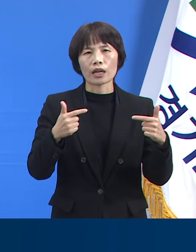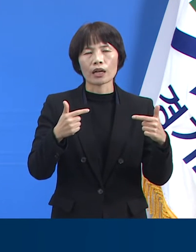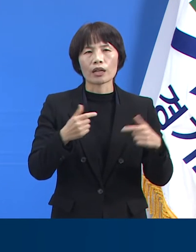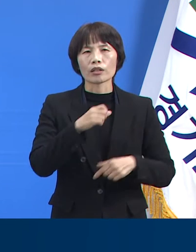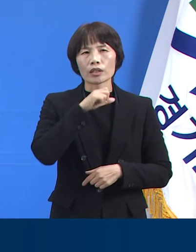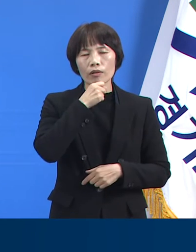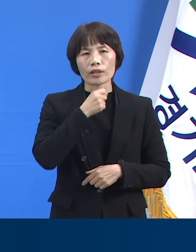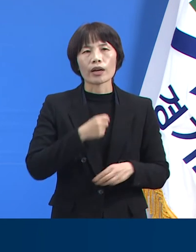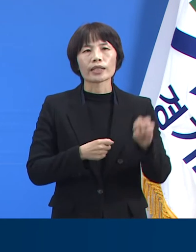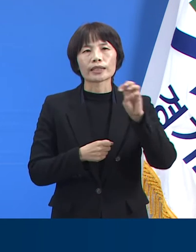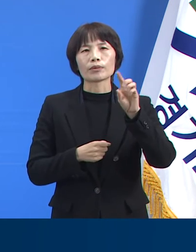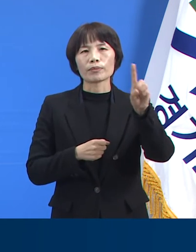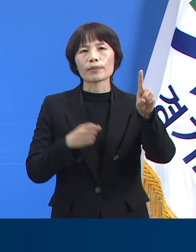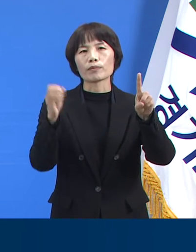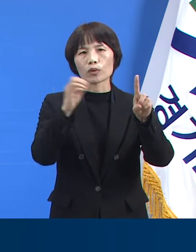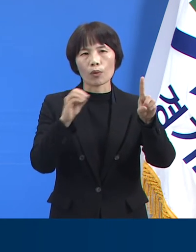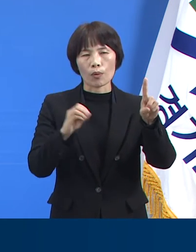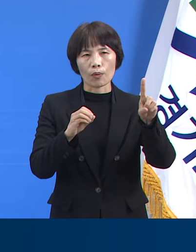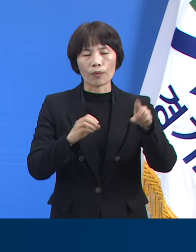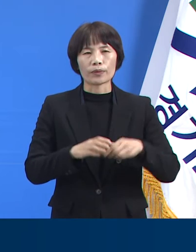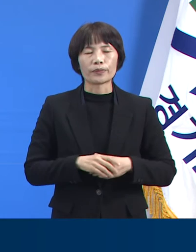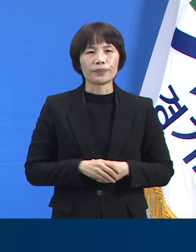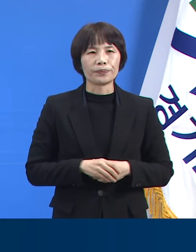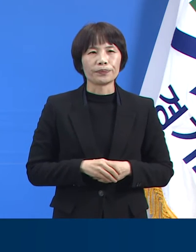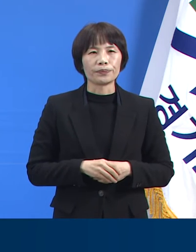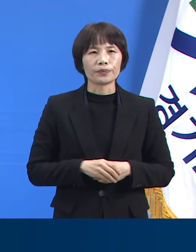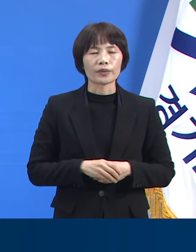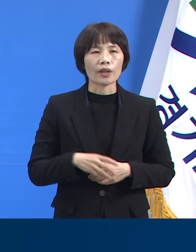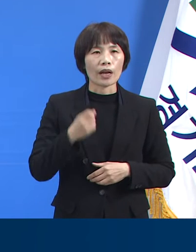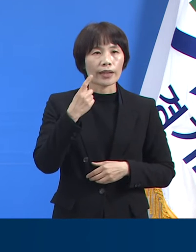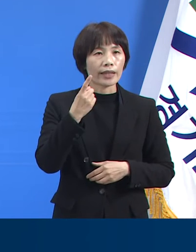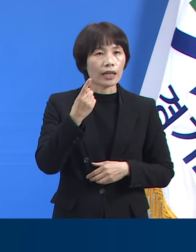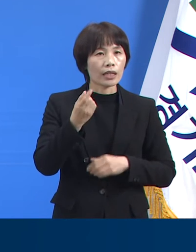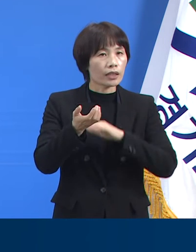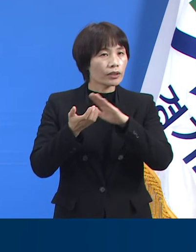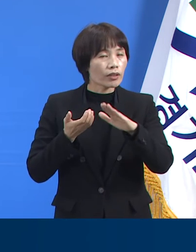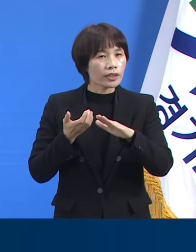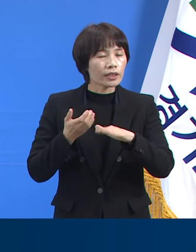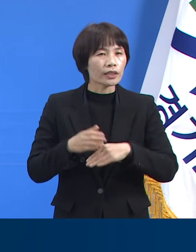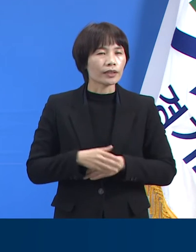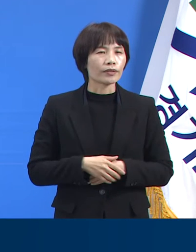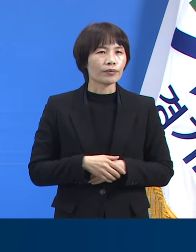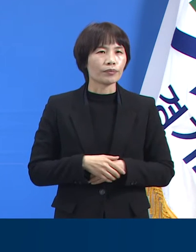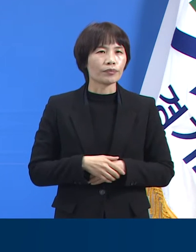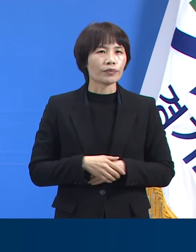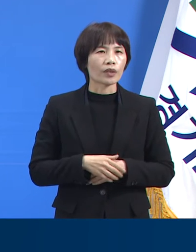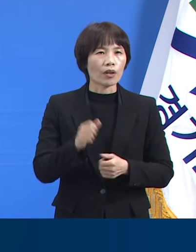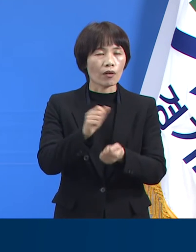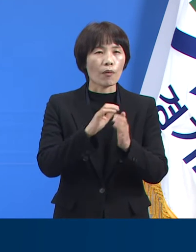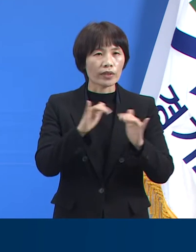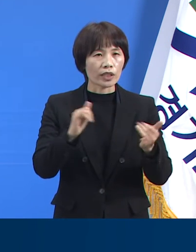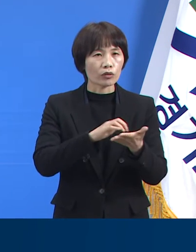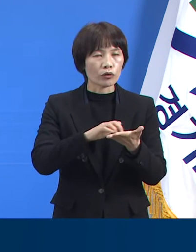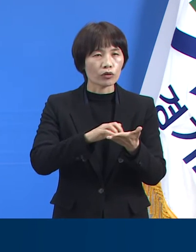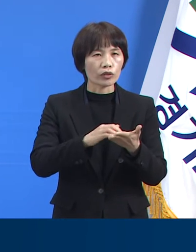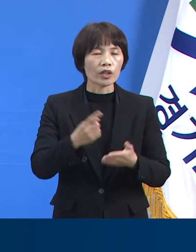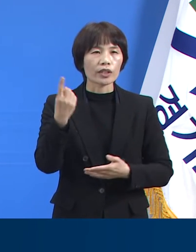확진자의 32%에 해당합니다. 한달 전인 12월 1주차 대비 60세 이상 확진자 수는